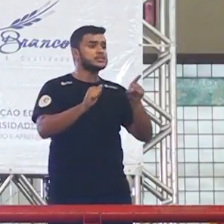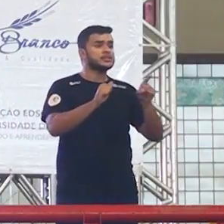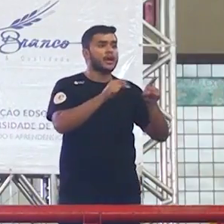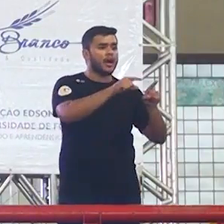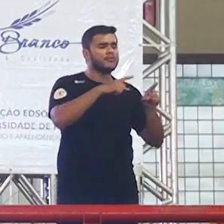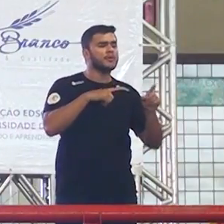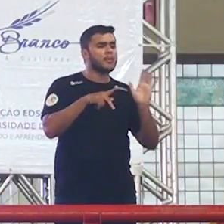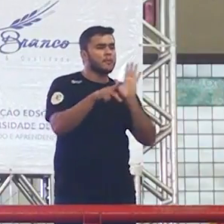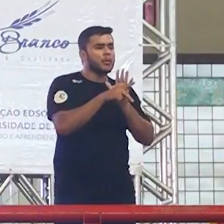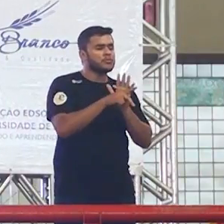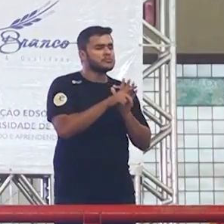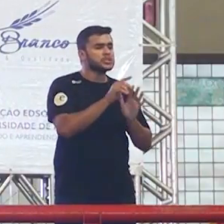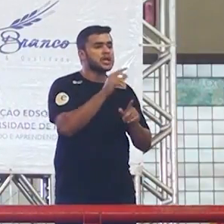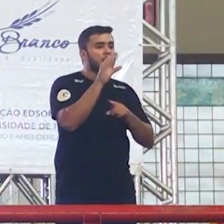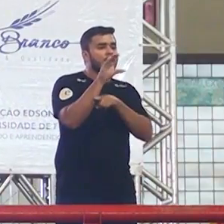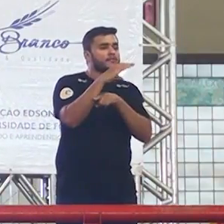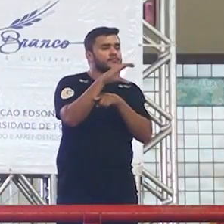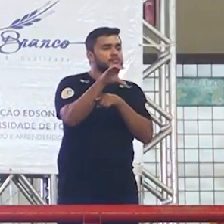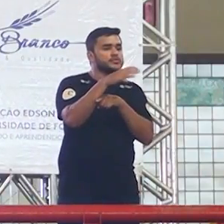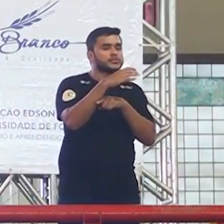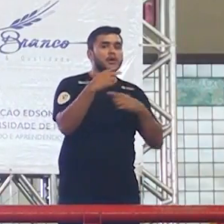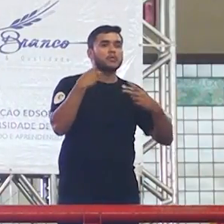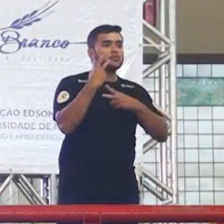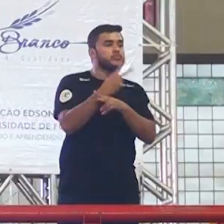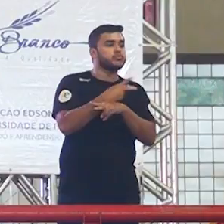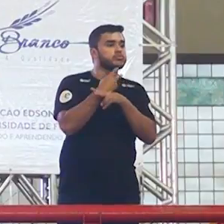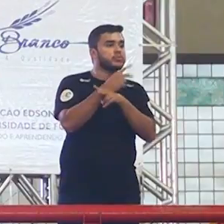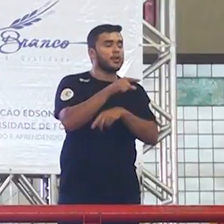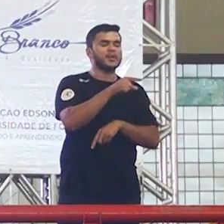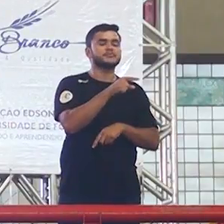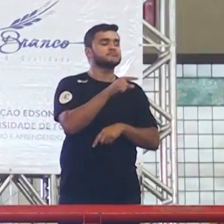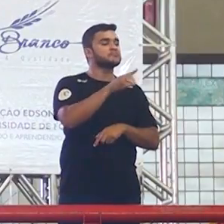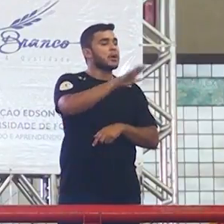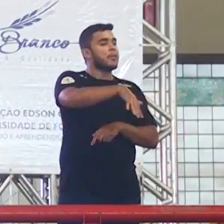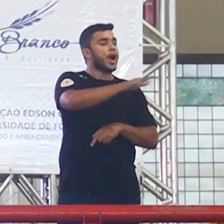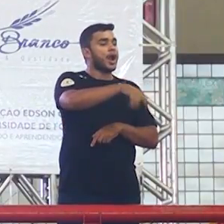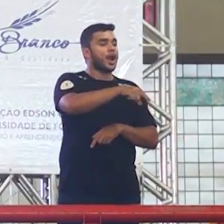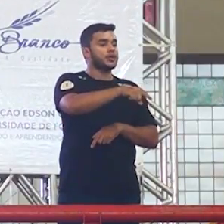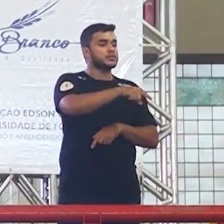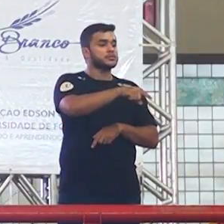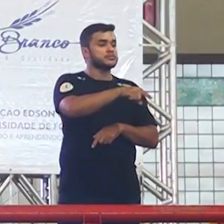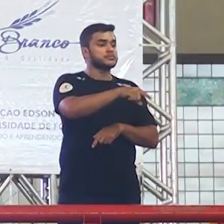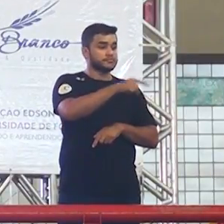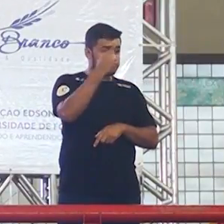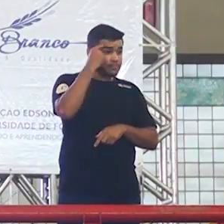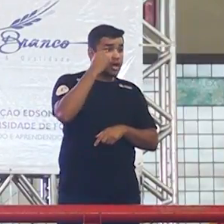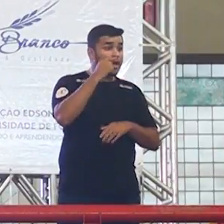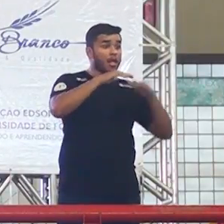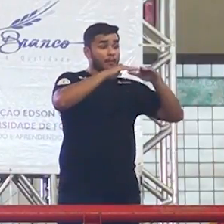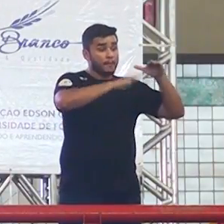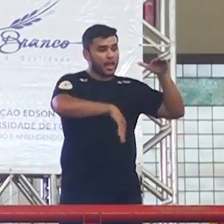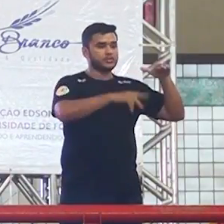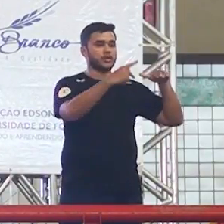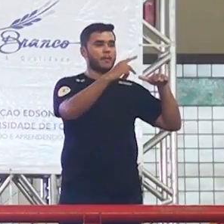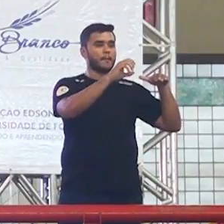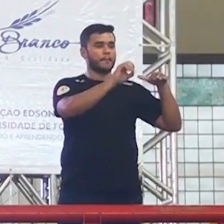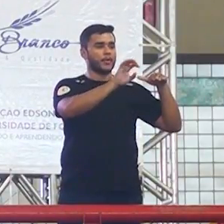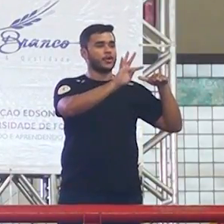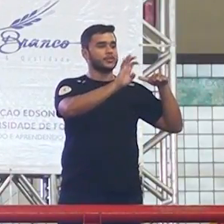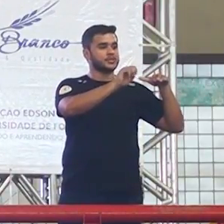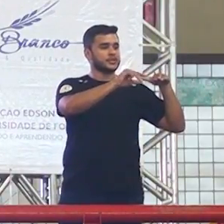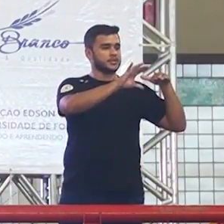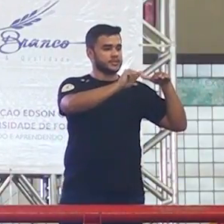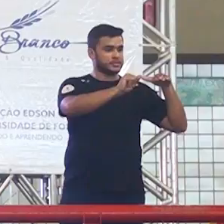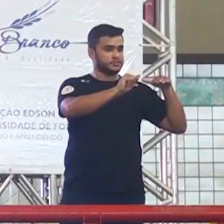Nesse caso, trata-se da etiqueta para ser fixada no refrigerador. Suponha agora que no lugar onde está